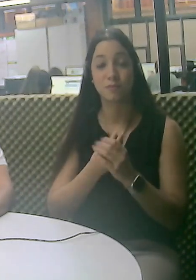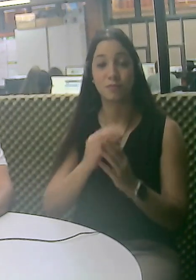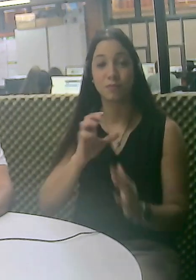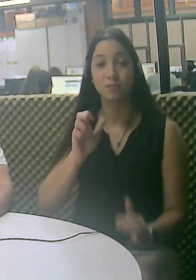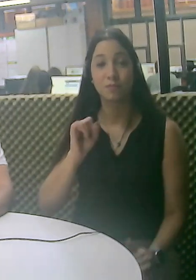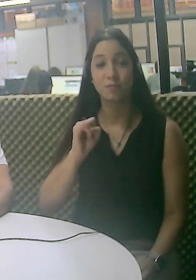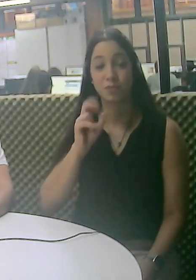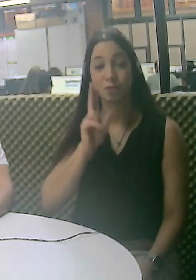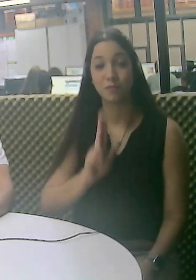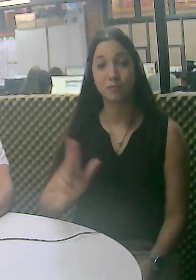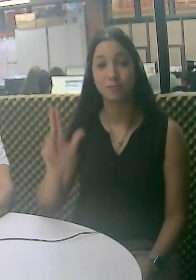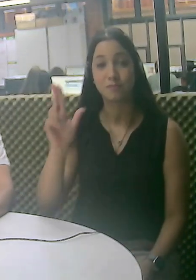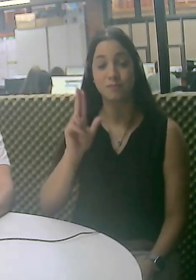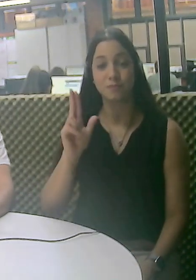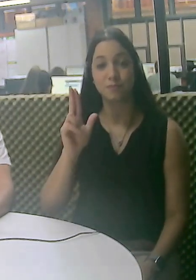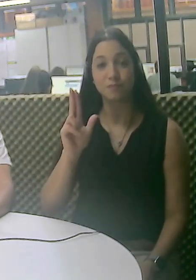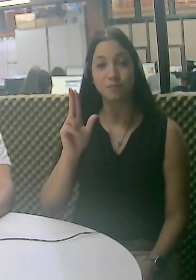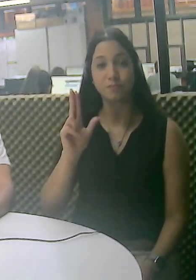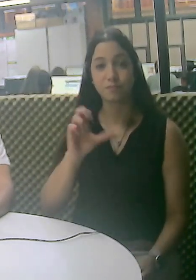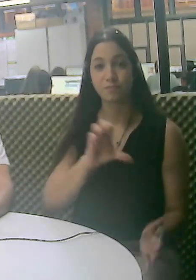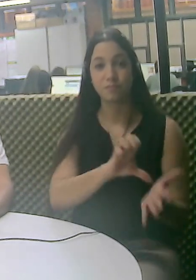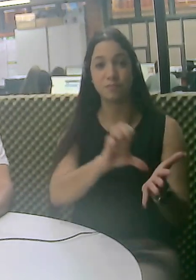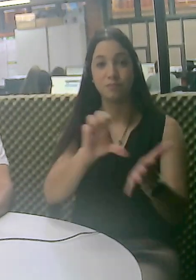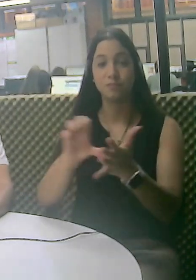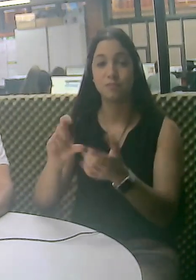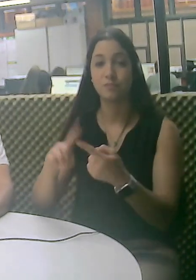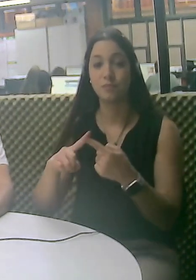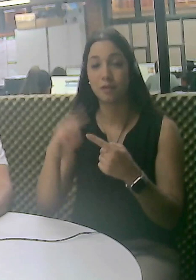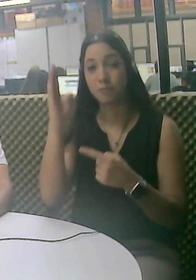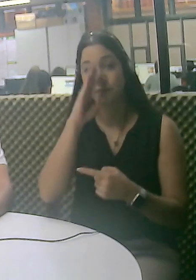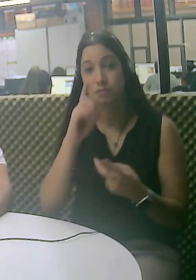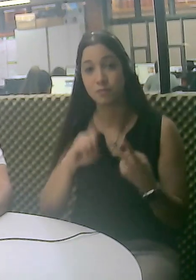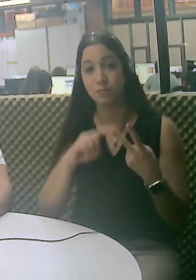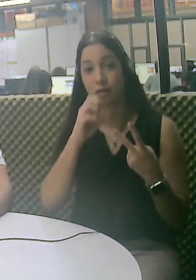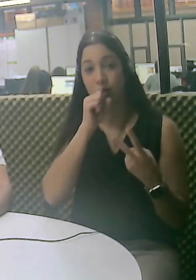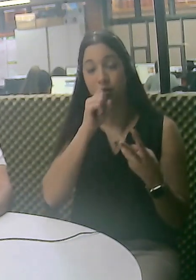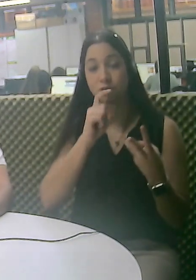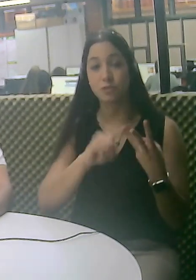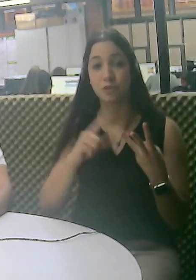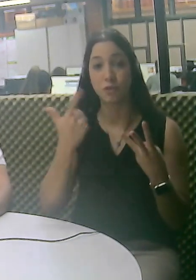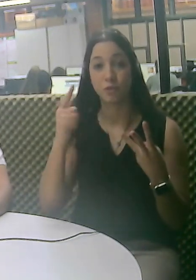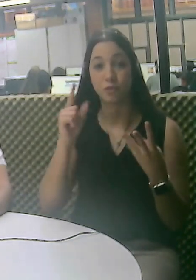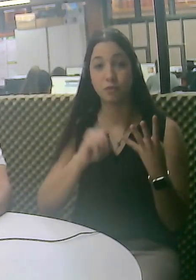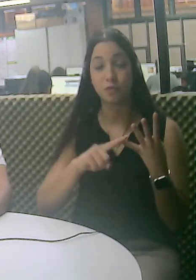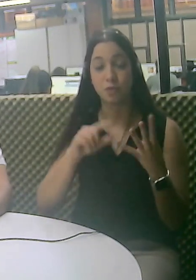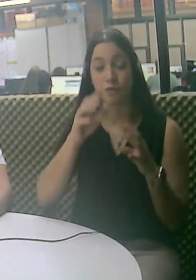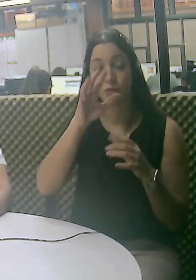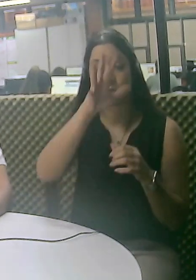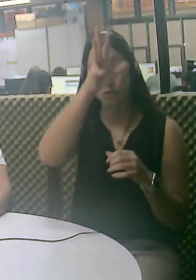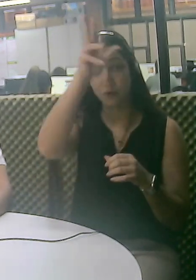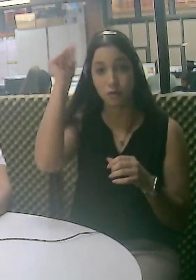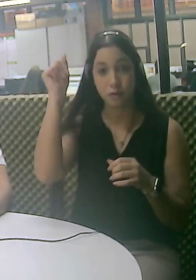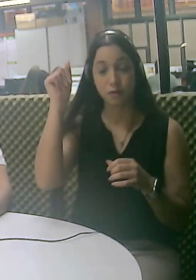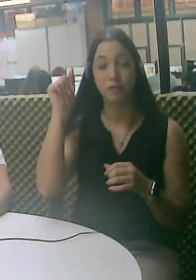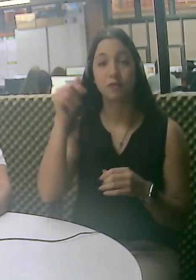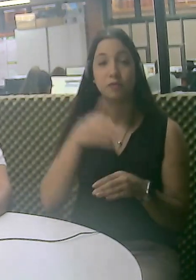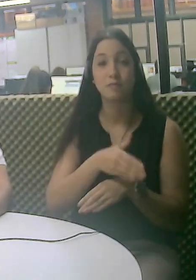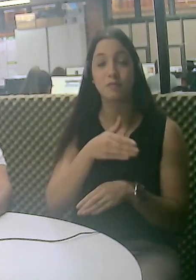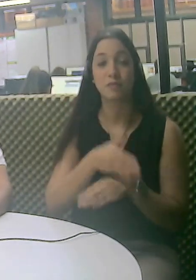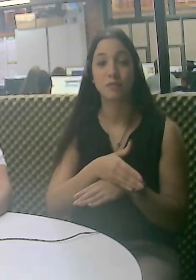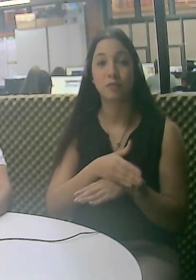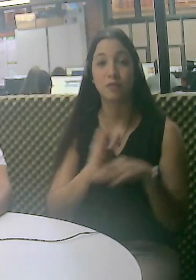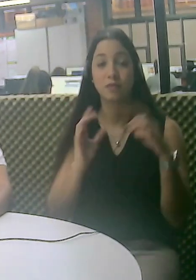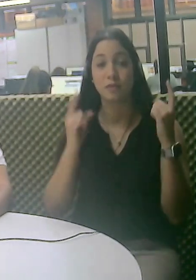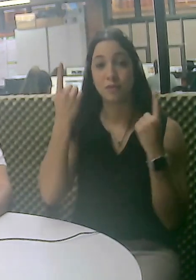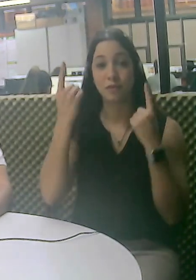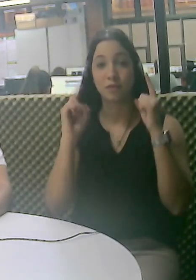Ceais de Uberlândia. Vindos das unidades dos bairros Brasil, Laranjeiras, Luizote e Guarani, eles participaram do Carnaval dos